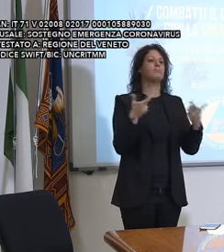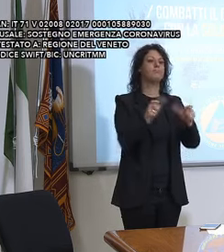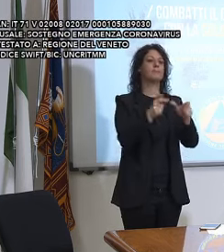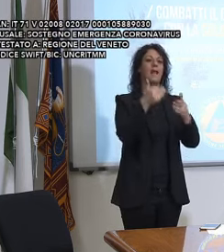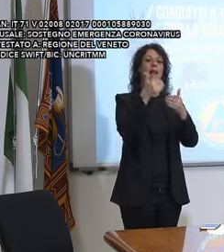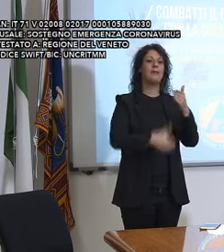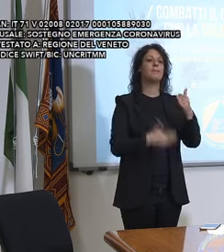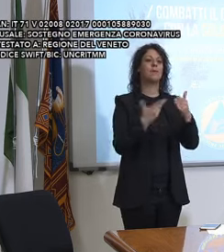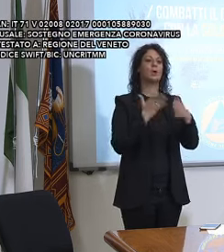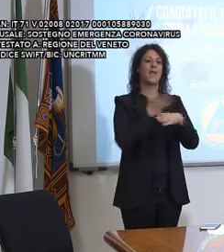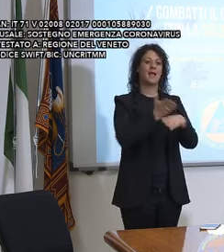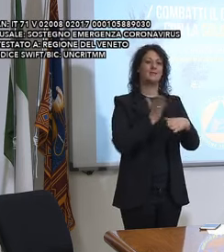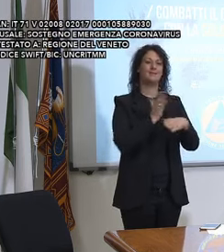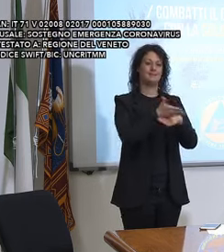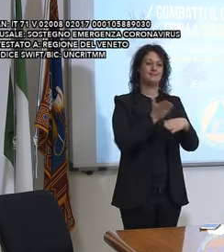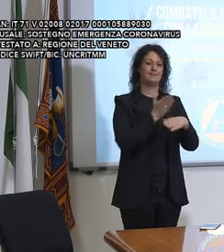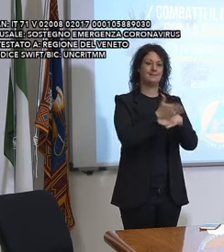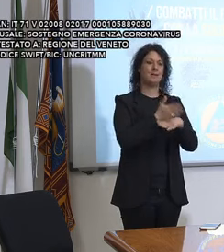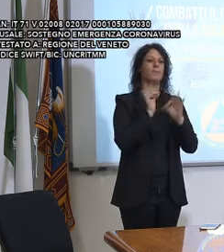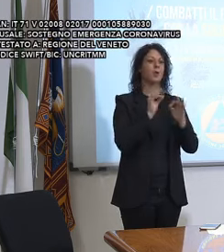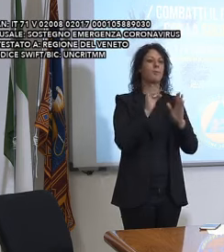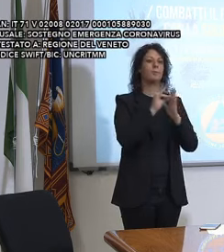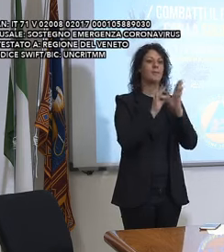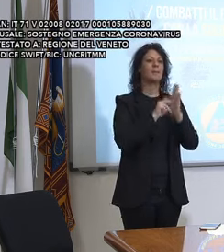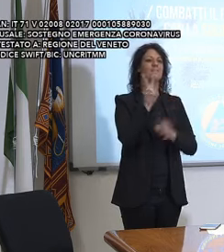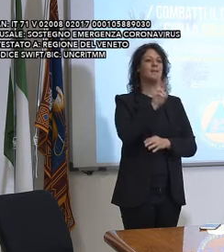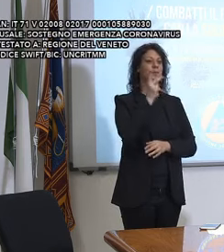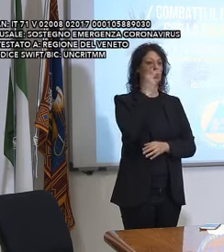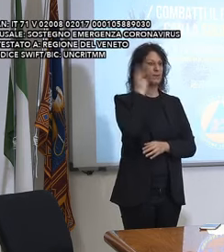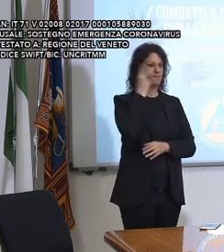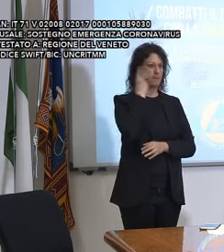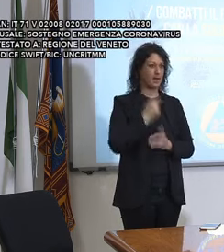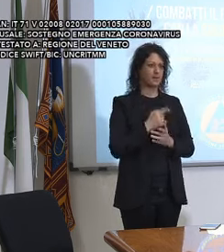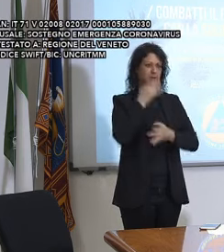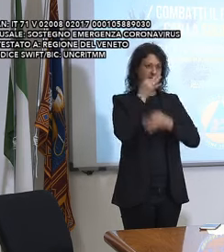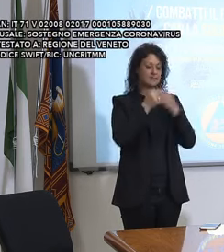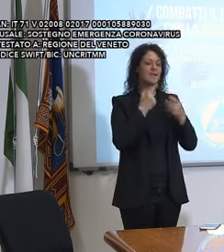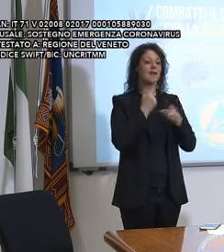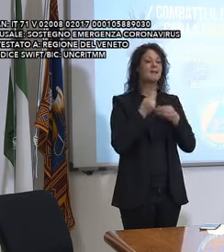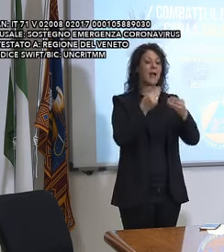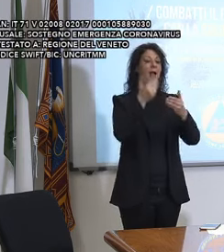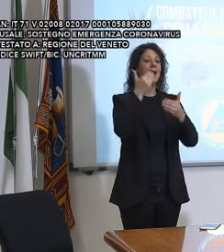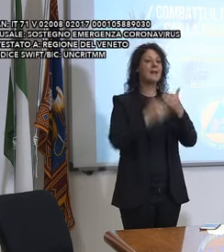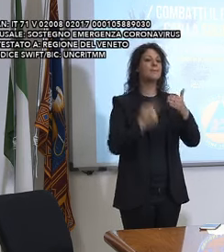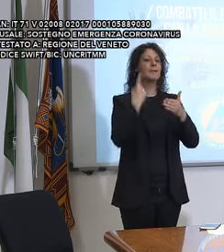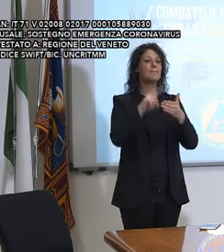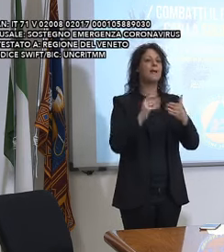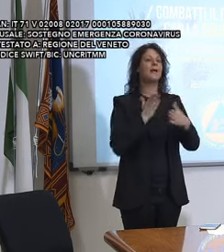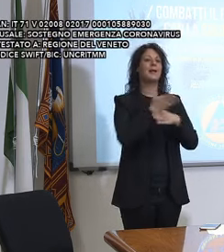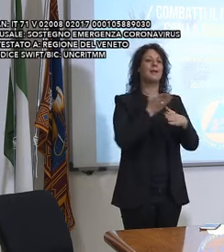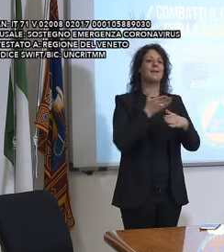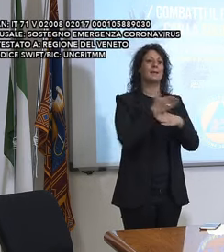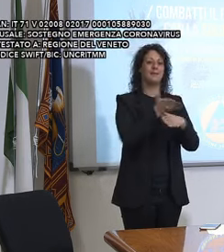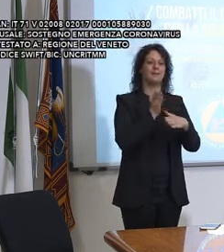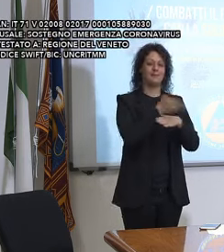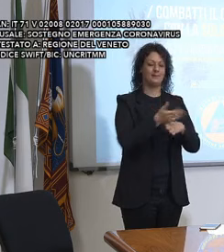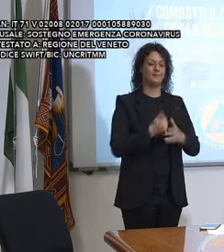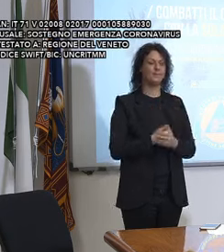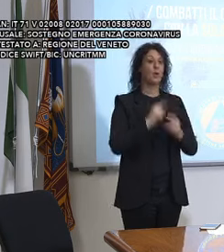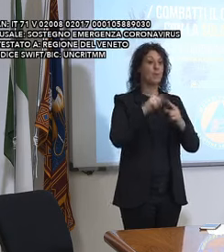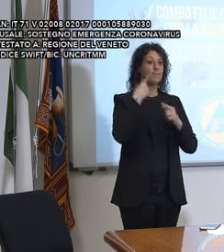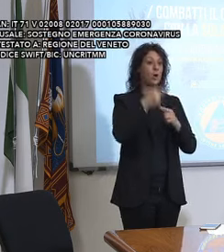nell'ordinanza complessiva, quindi il 22 di febbraio abbiamo detto limitiamo gli accessi, Poi il 6 di febbraio noi